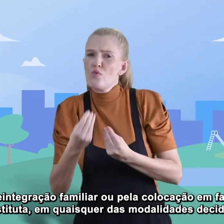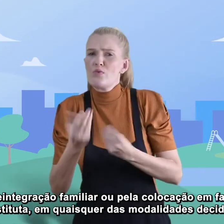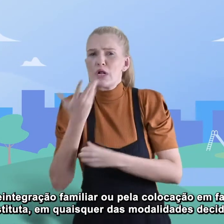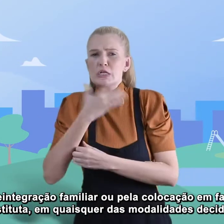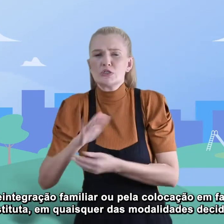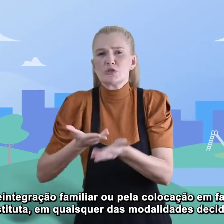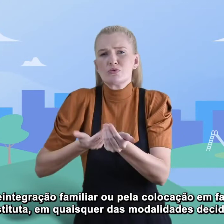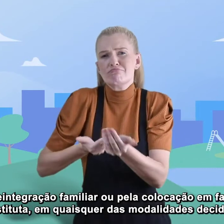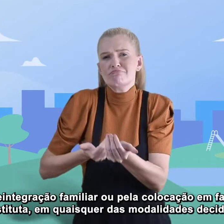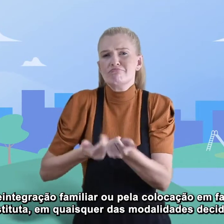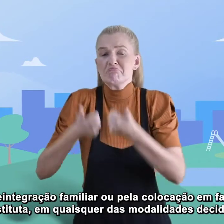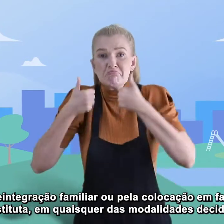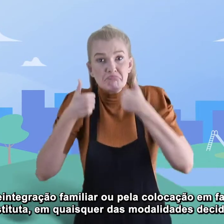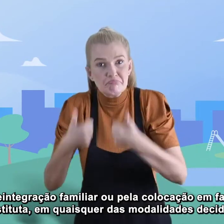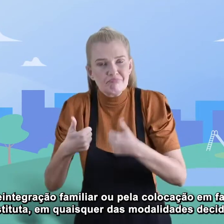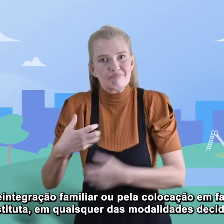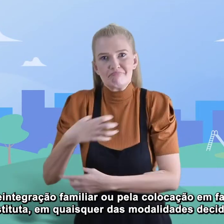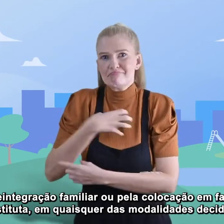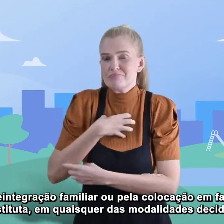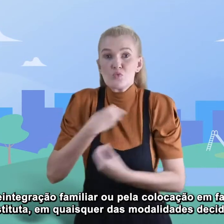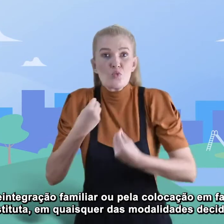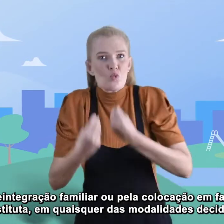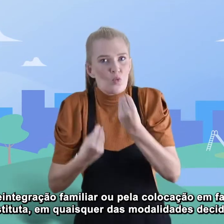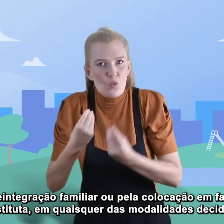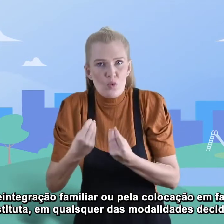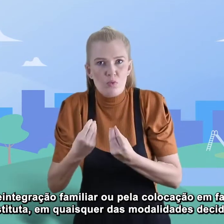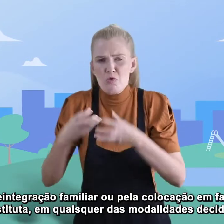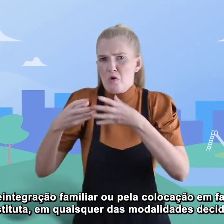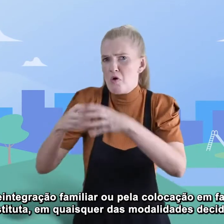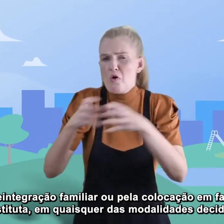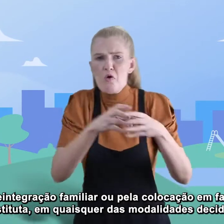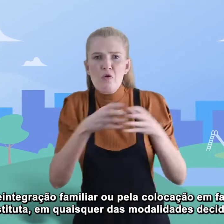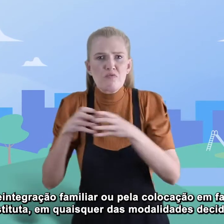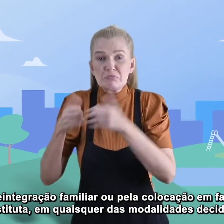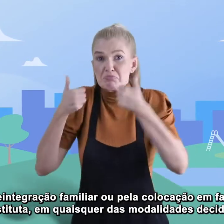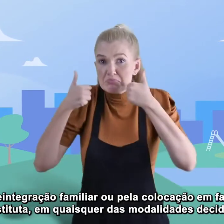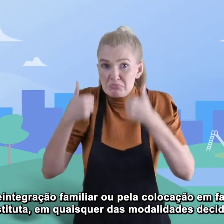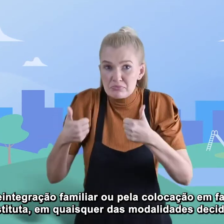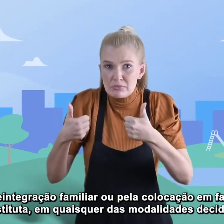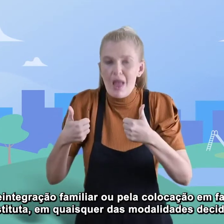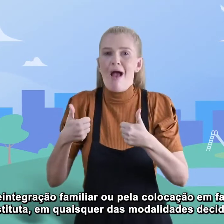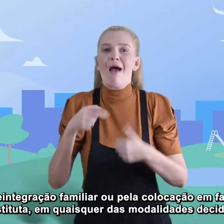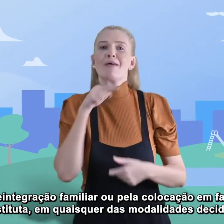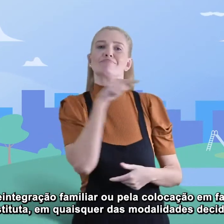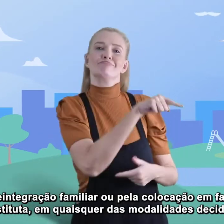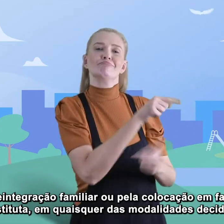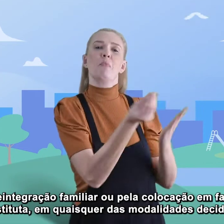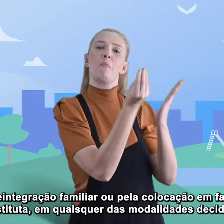ou pela colocação em família substituta, em quaisquer das modalidades decididas.